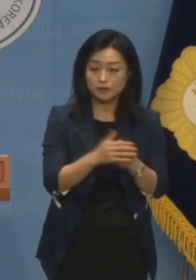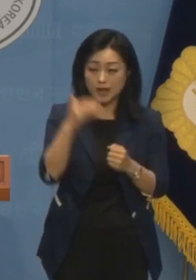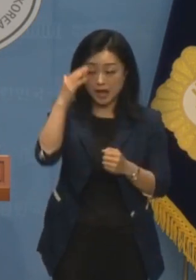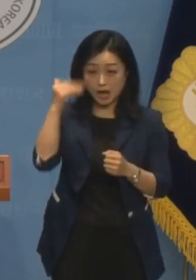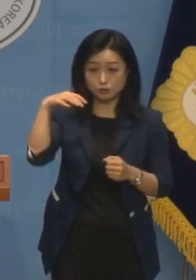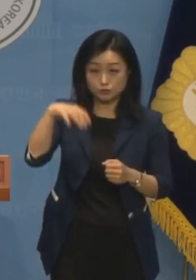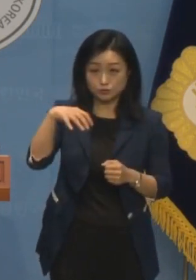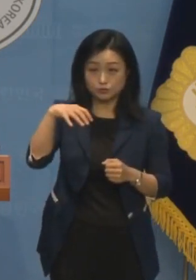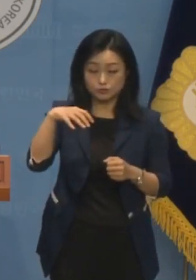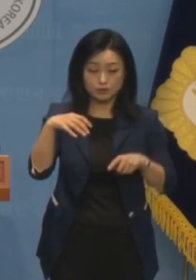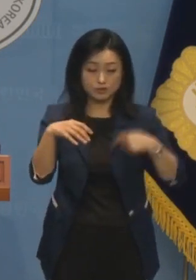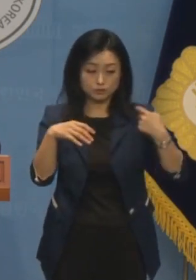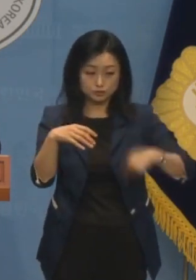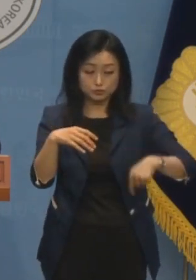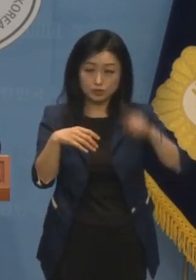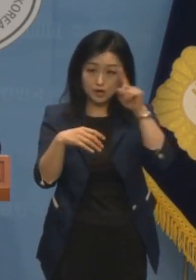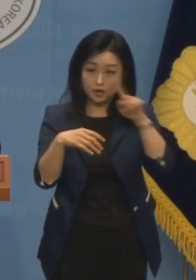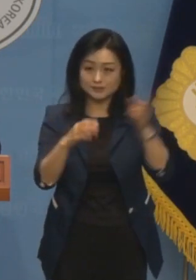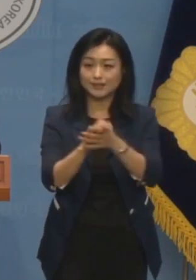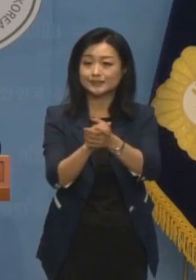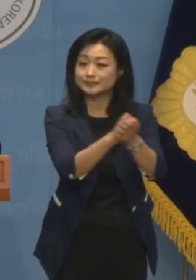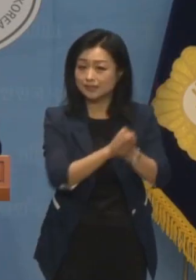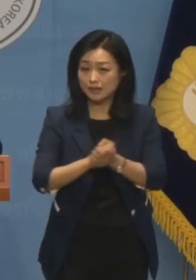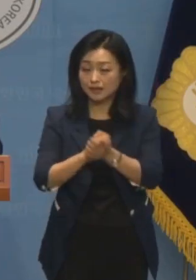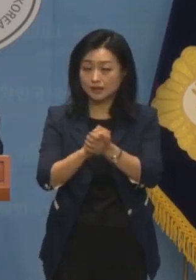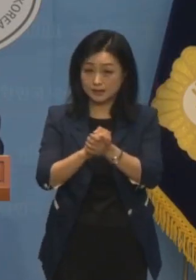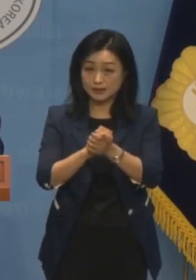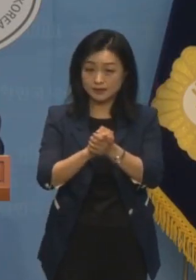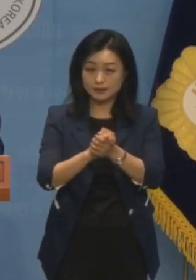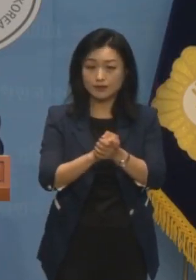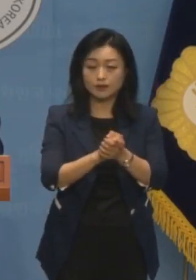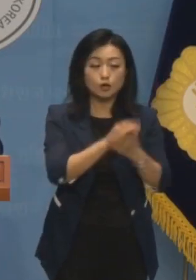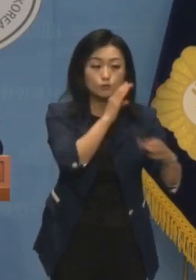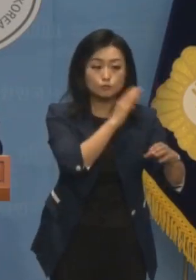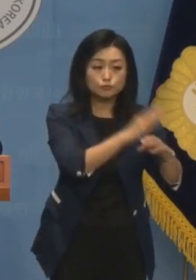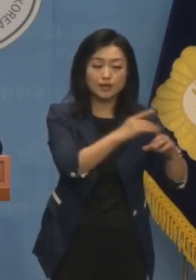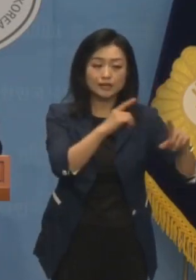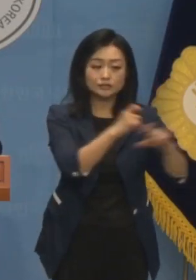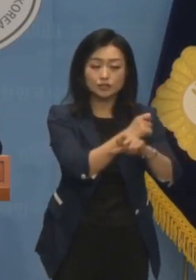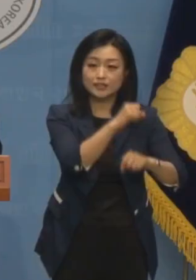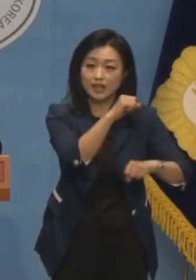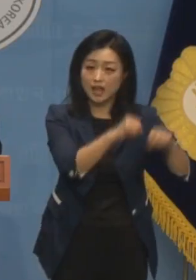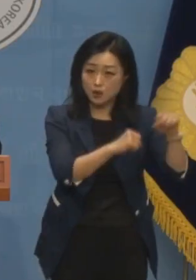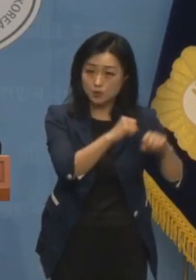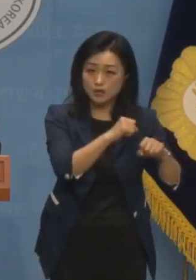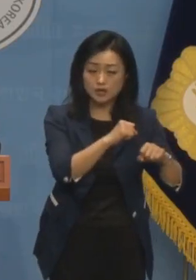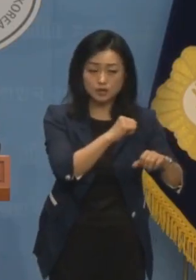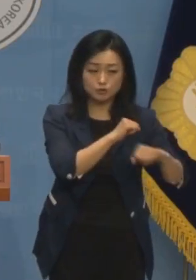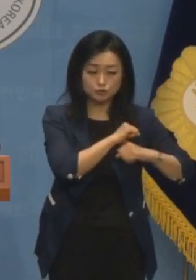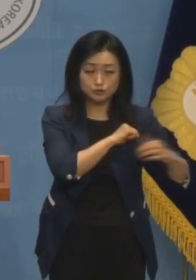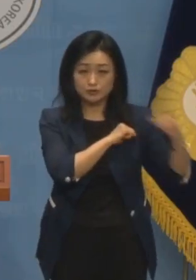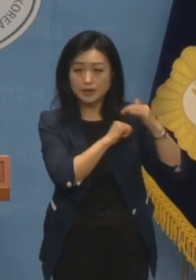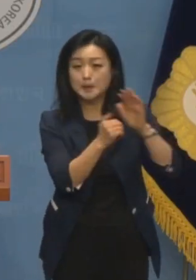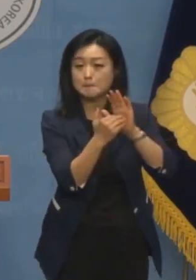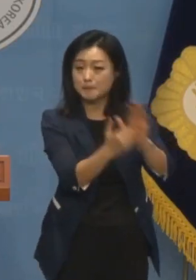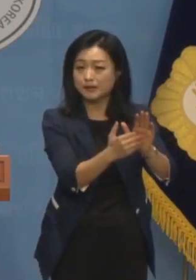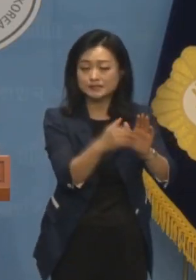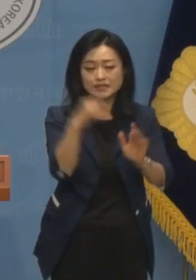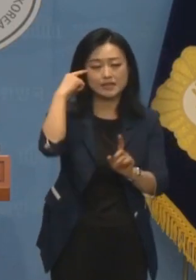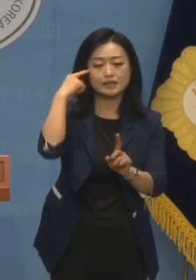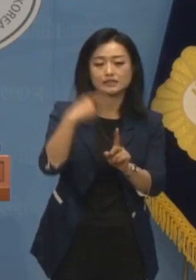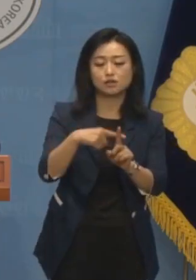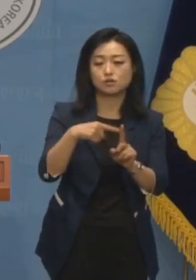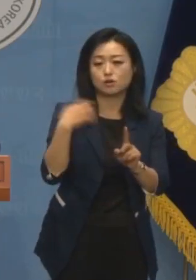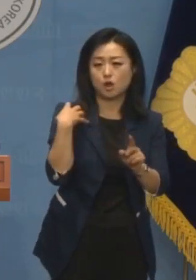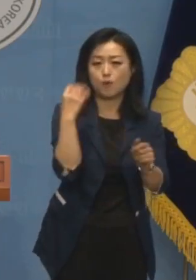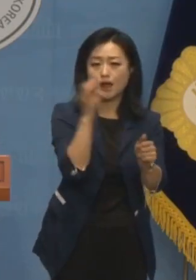러시아와 우호적 관계를 회복해야 양국에게 북한의 대남 적대 정책과 군사적 도발을 방지하는 긍정적 역할을 할 수